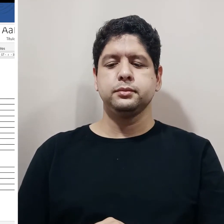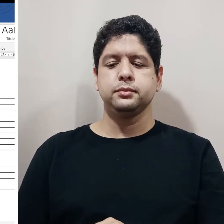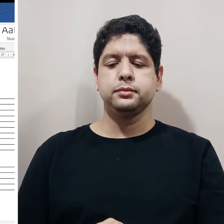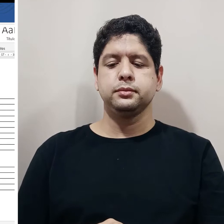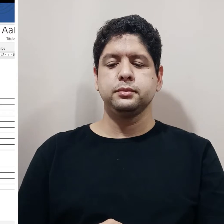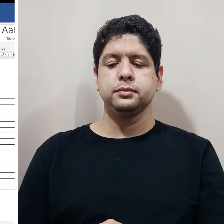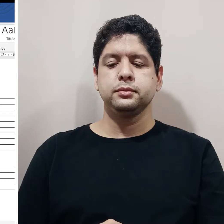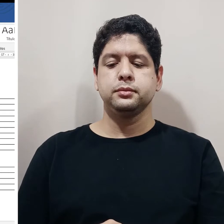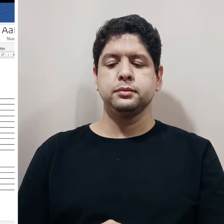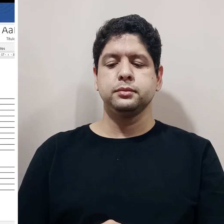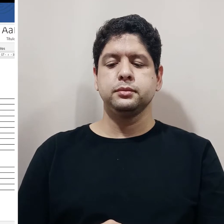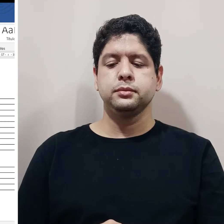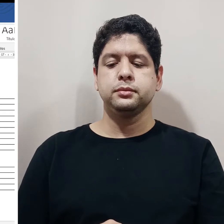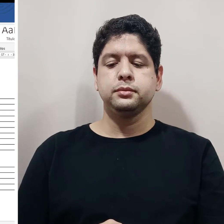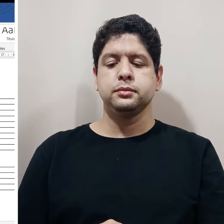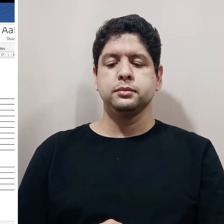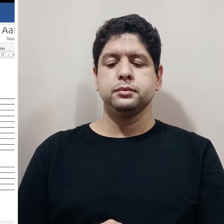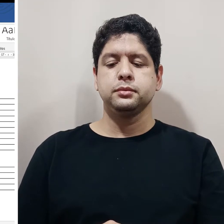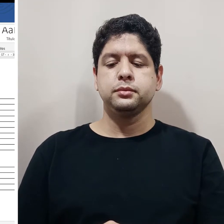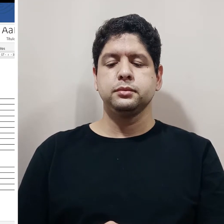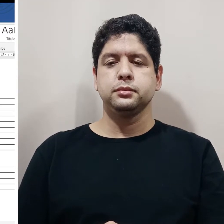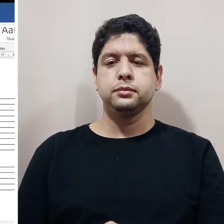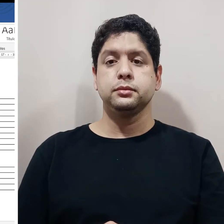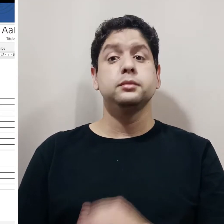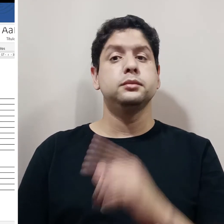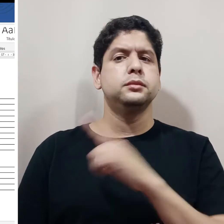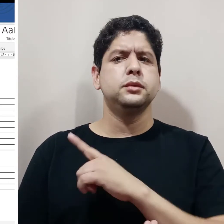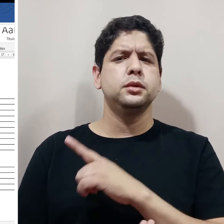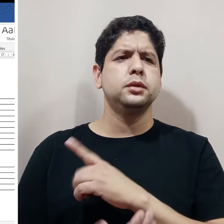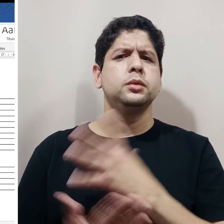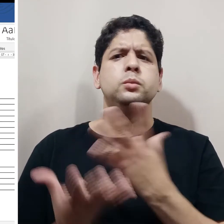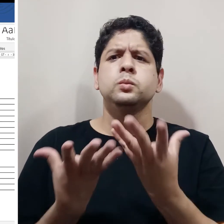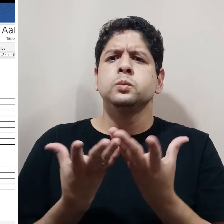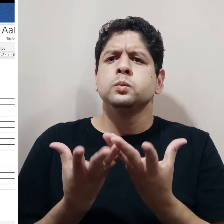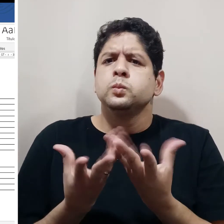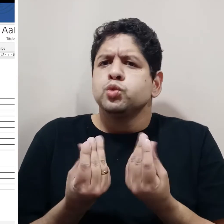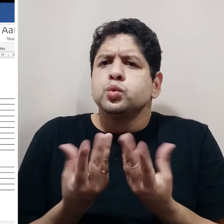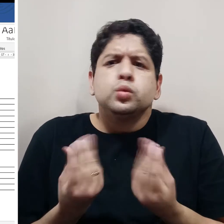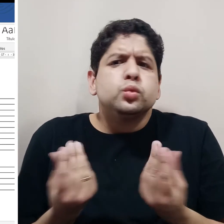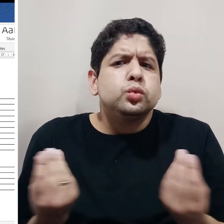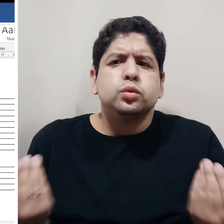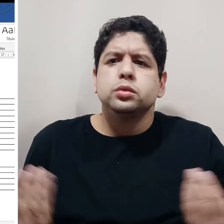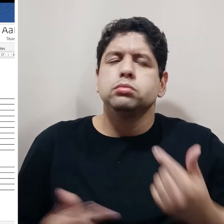Foi um período da história